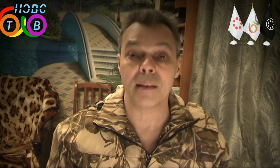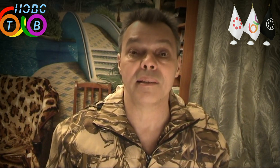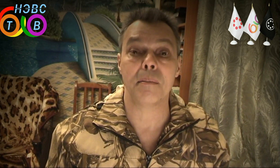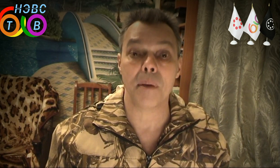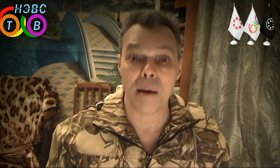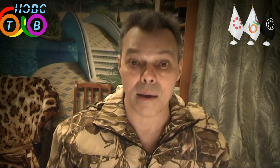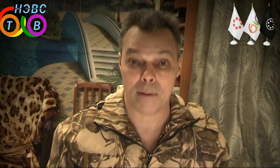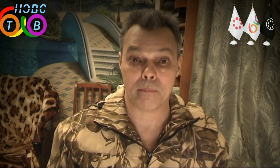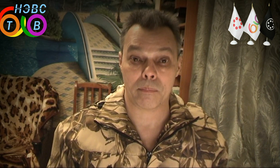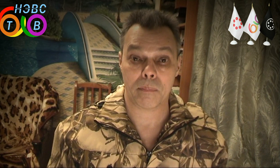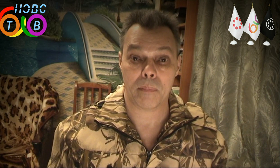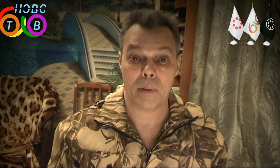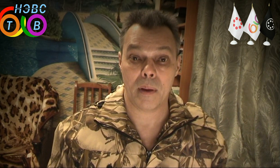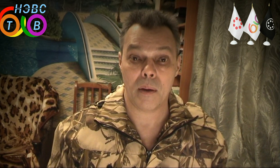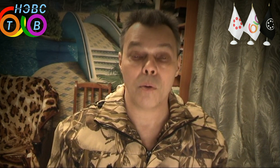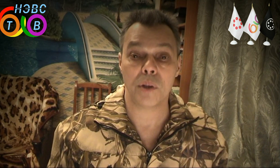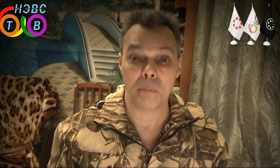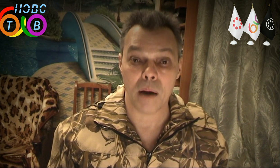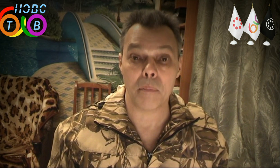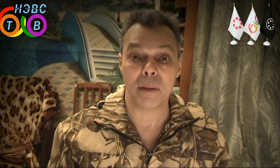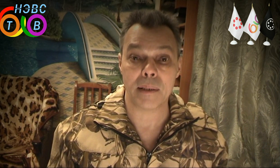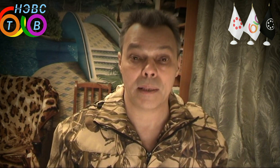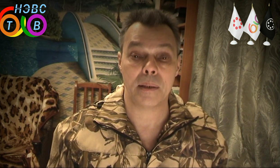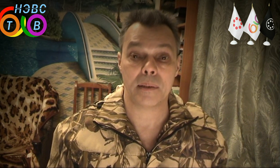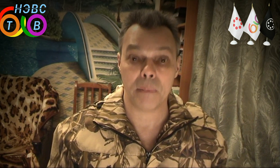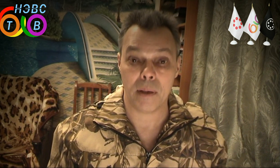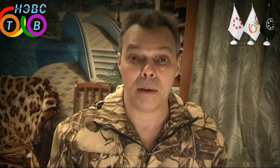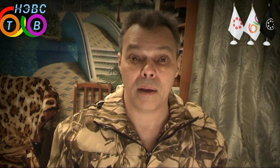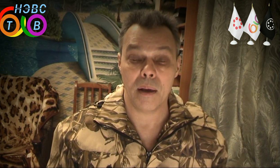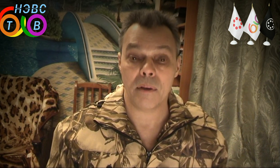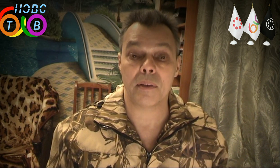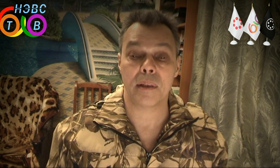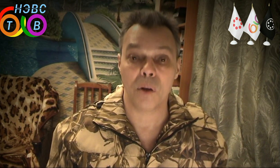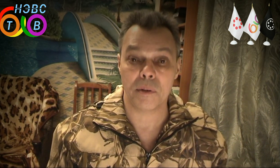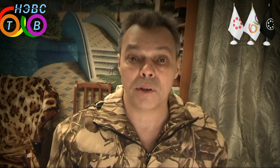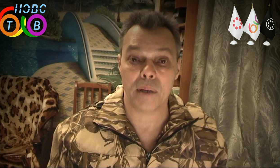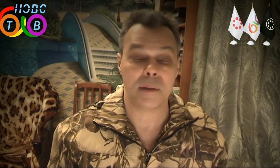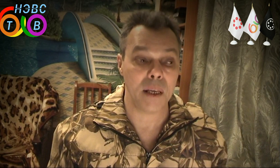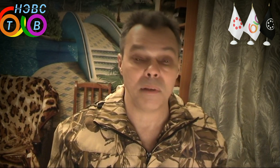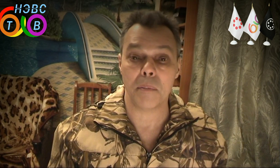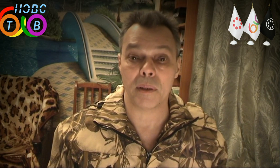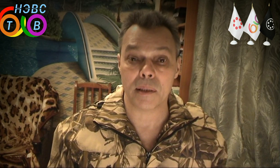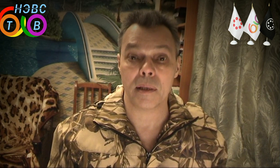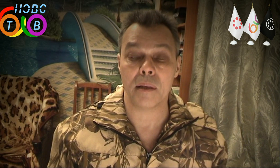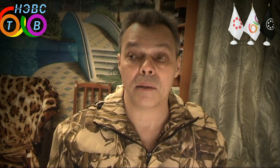полноценных семей. Очень мало полноценных семей. Ведь в основном сейчас семьи неполноценные. Это